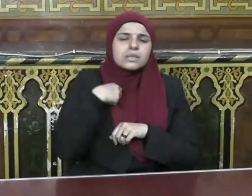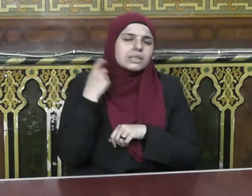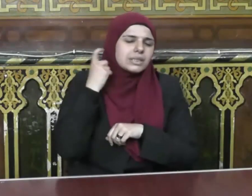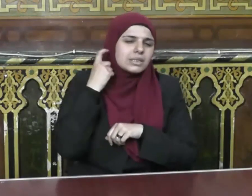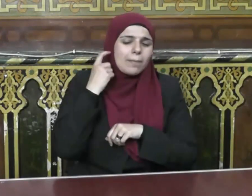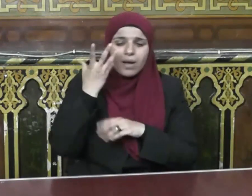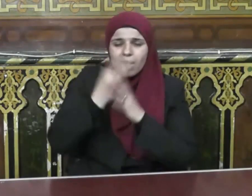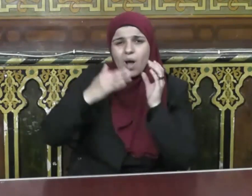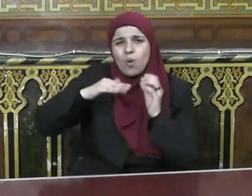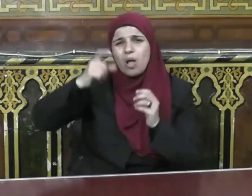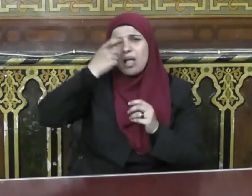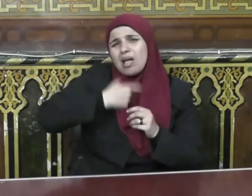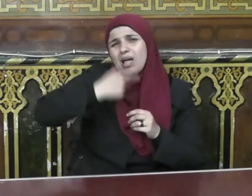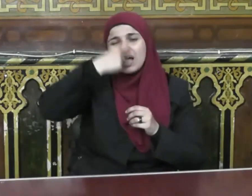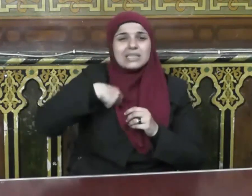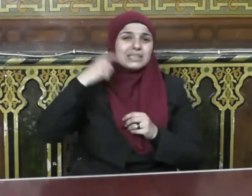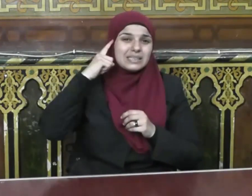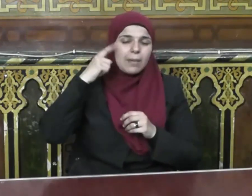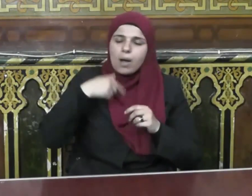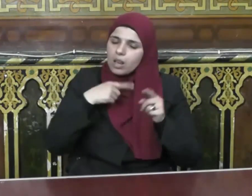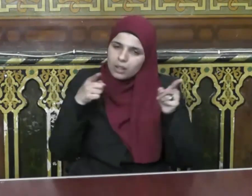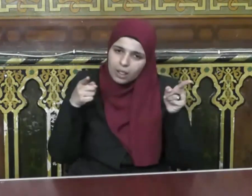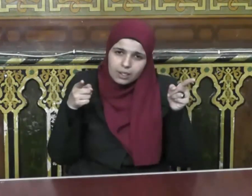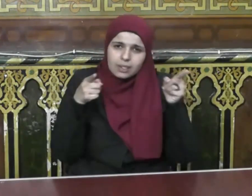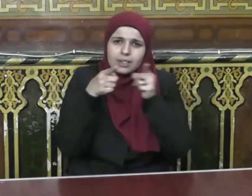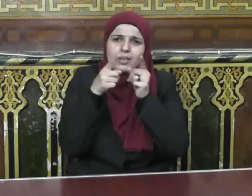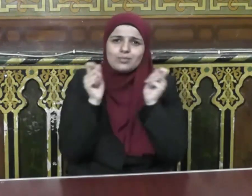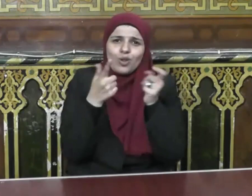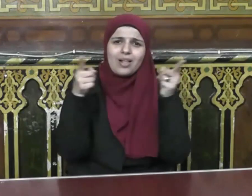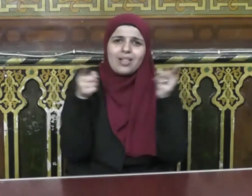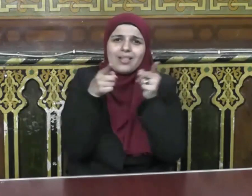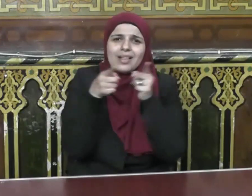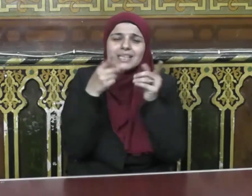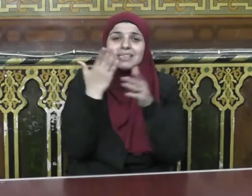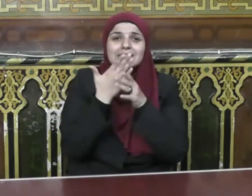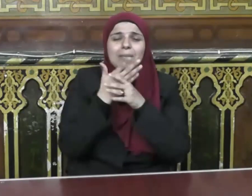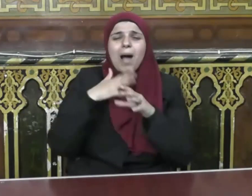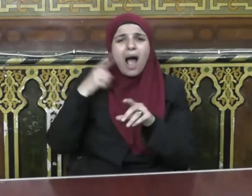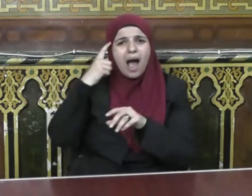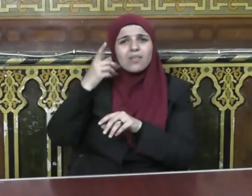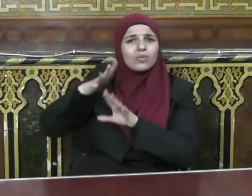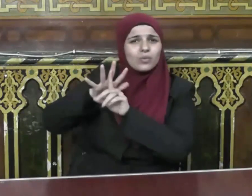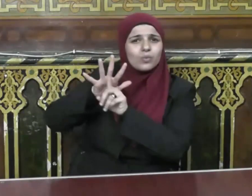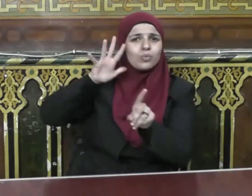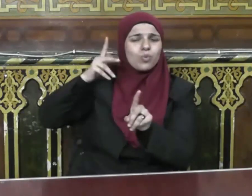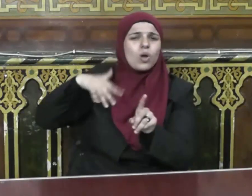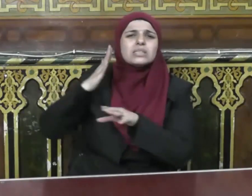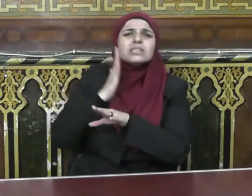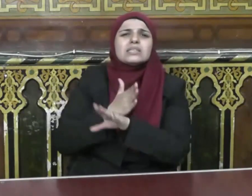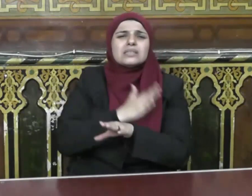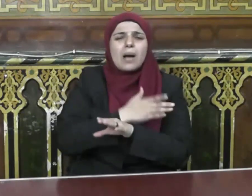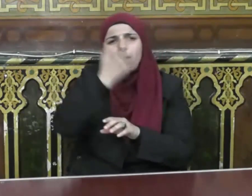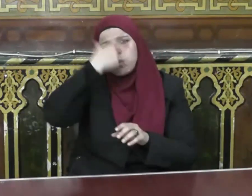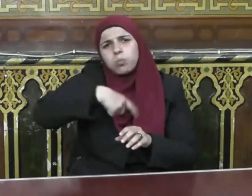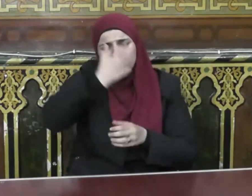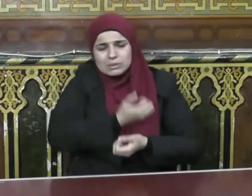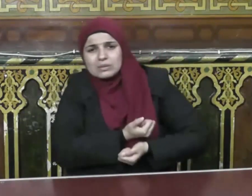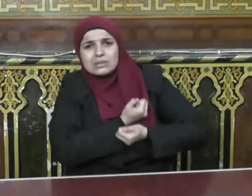الصبي فأتجوز في صلاتي مما أعلم من شدة وجد أمه من بكائه.